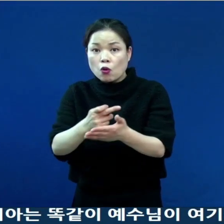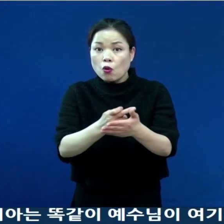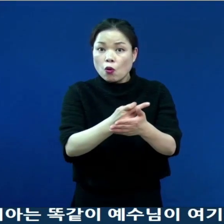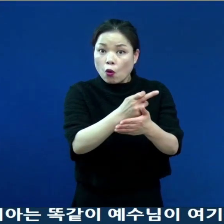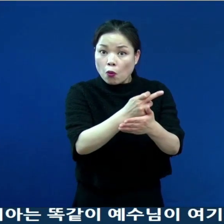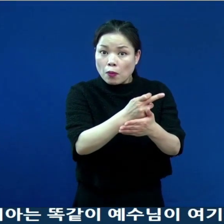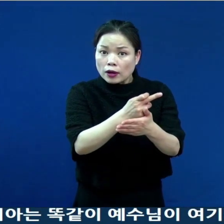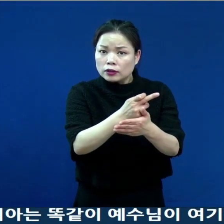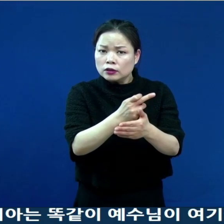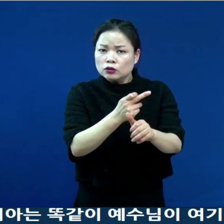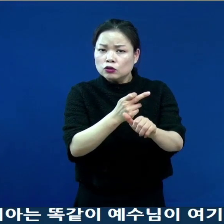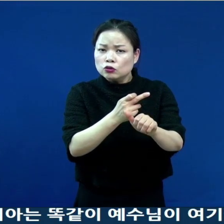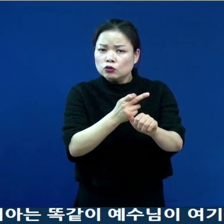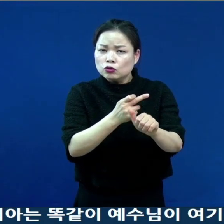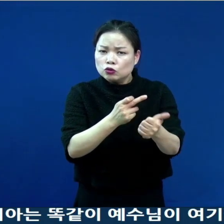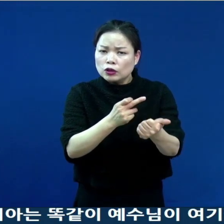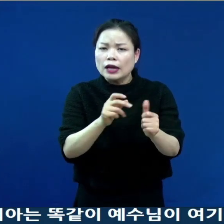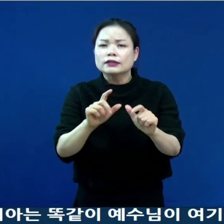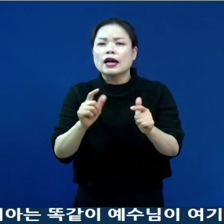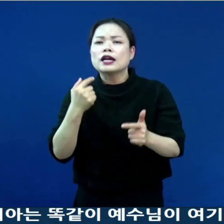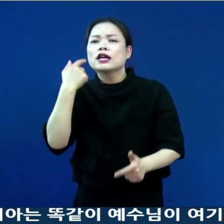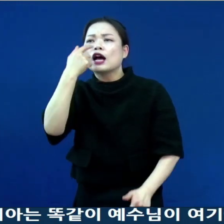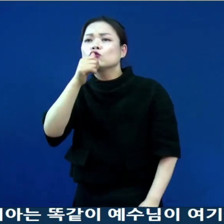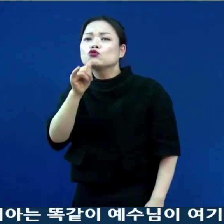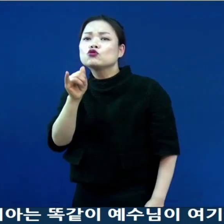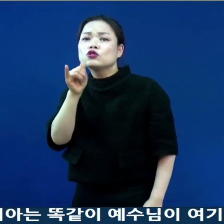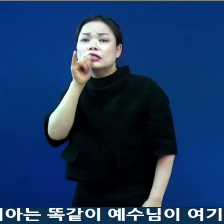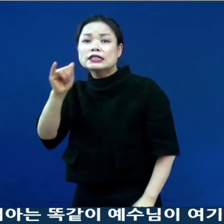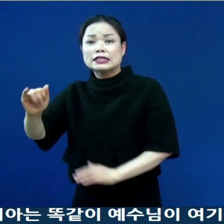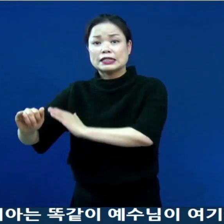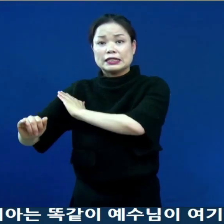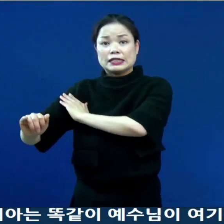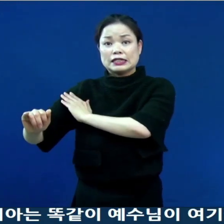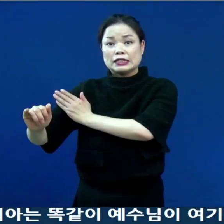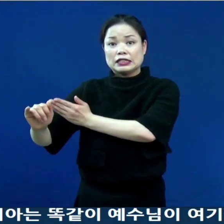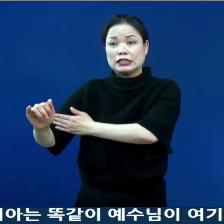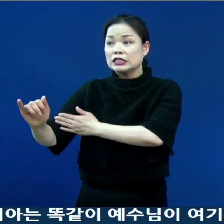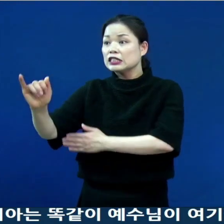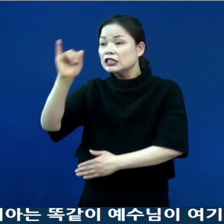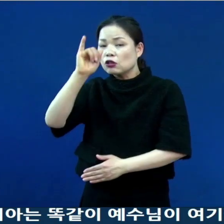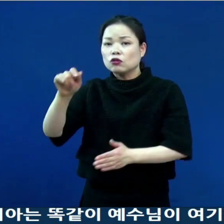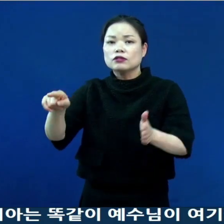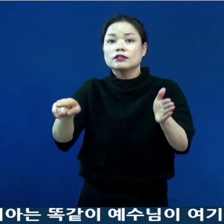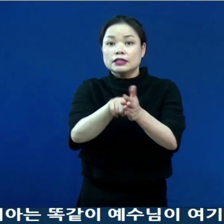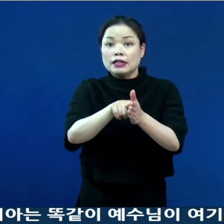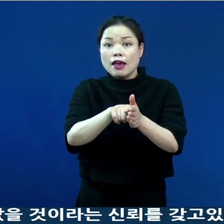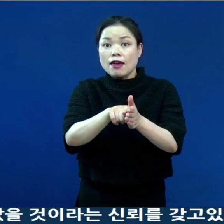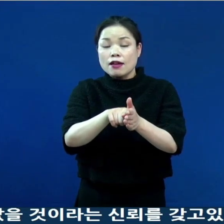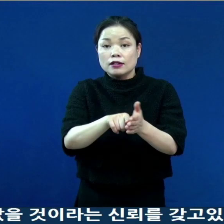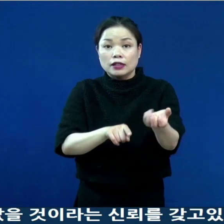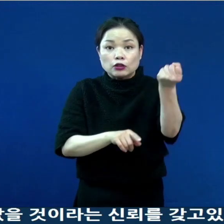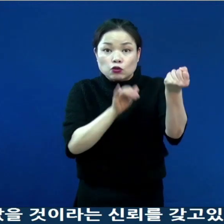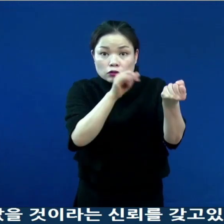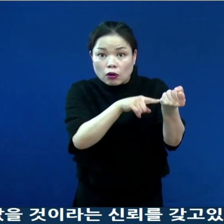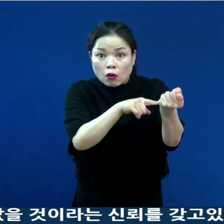오빠를 죽게 하지 않을 수 있는 능력이 있다라는 신뢰였어요.